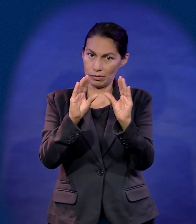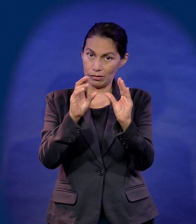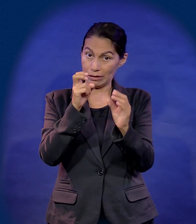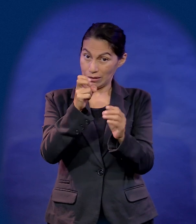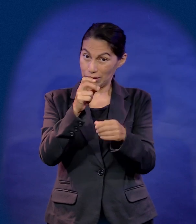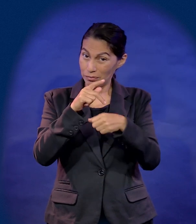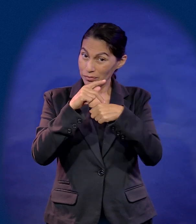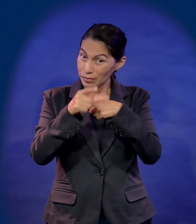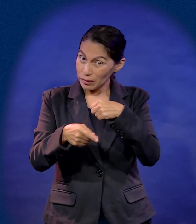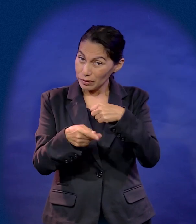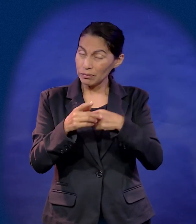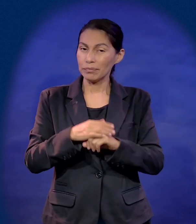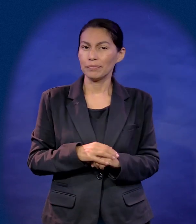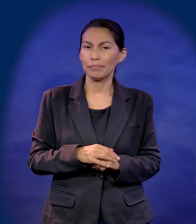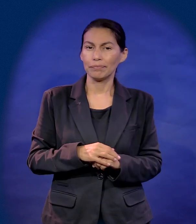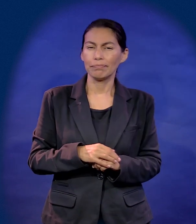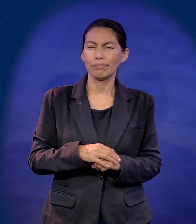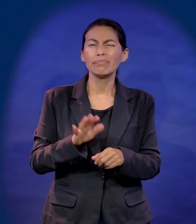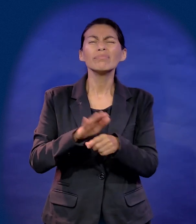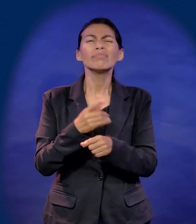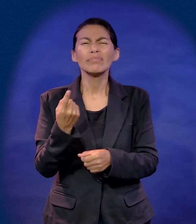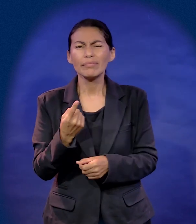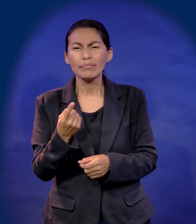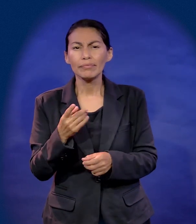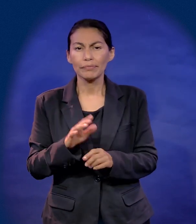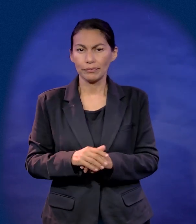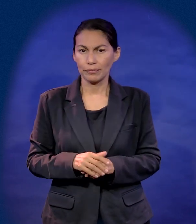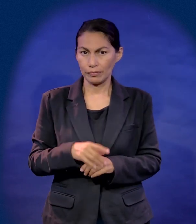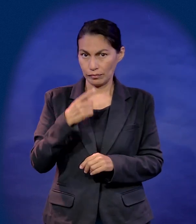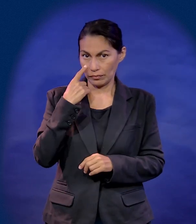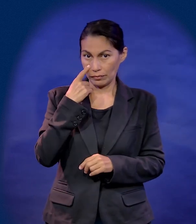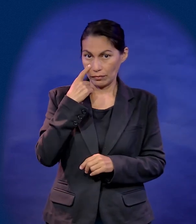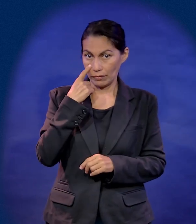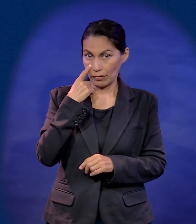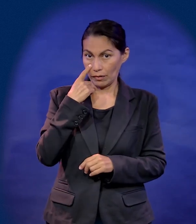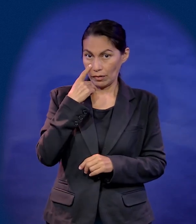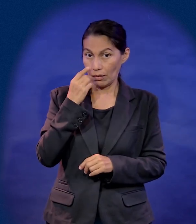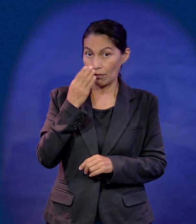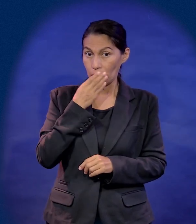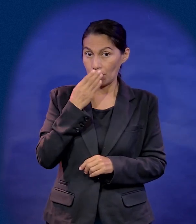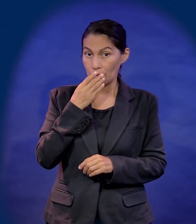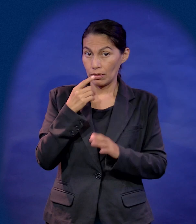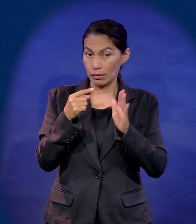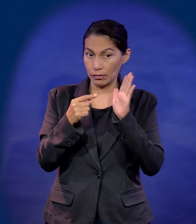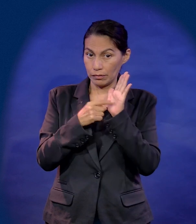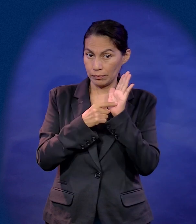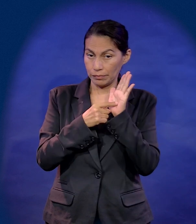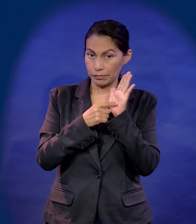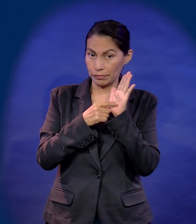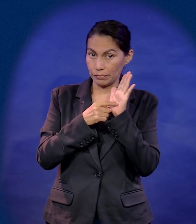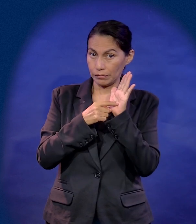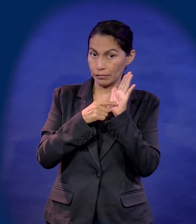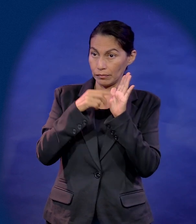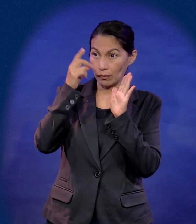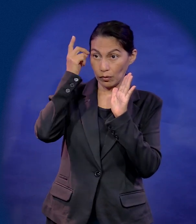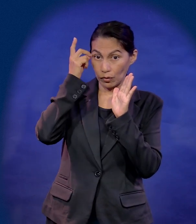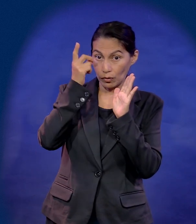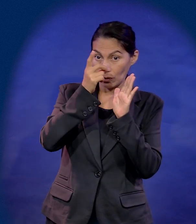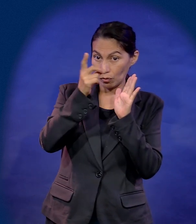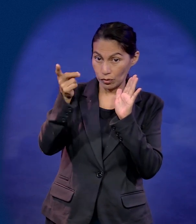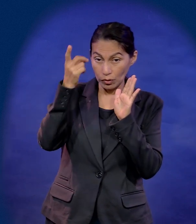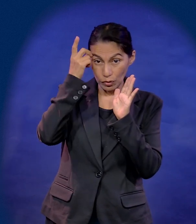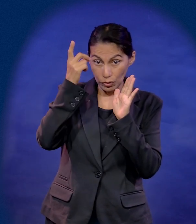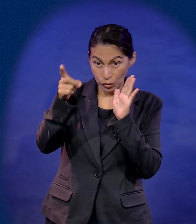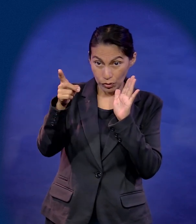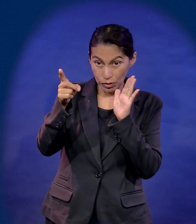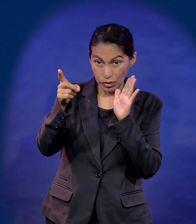Muy peligroso. Y déjame explicarte por qué. El primer mandamiento dice: no tendrás dioses ajenos